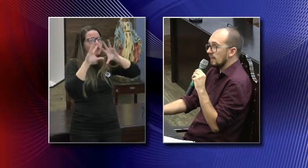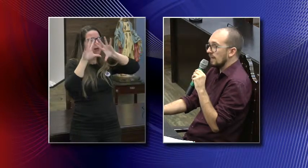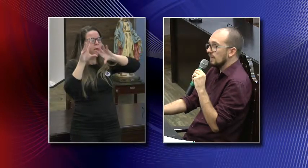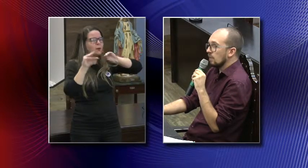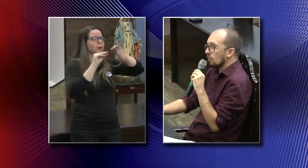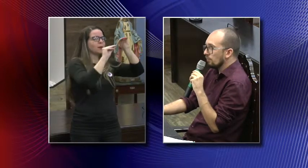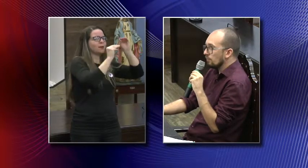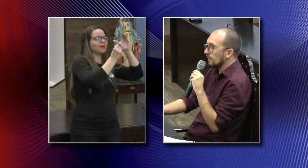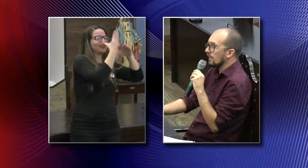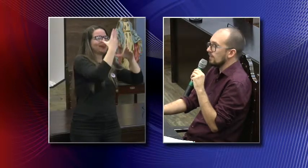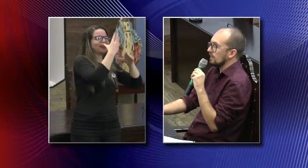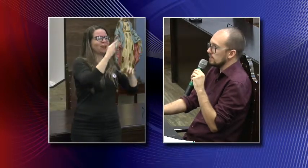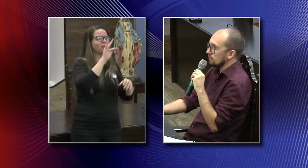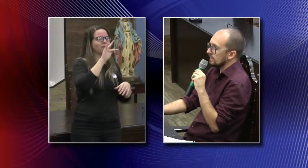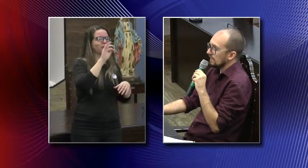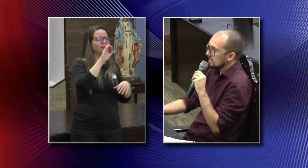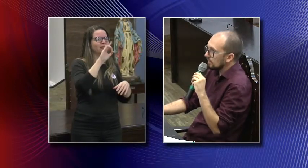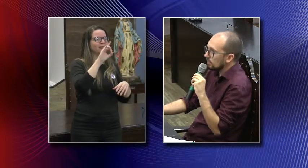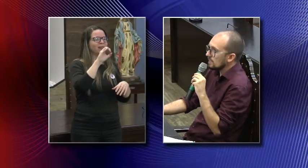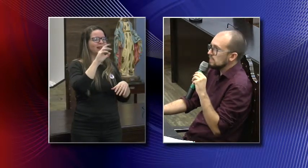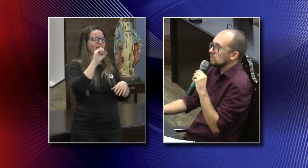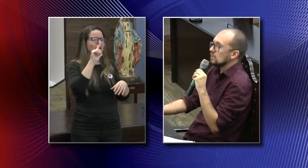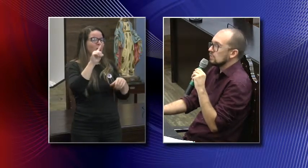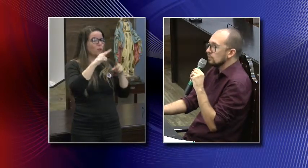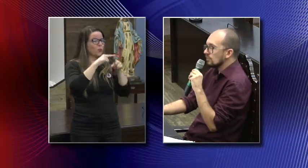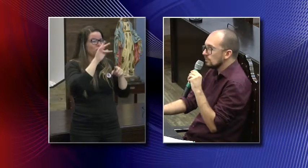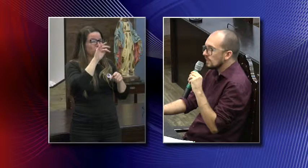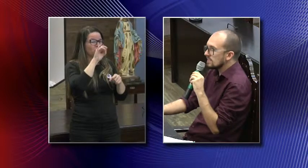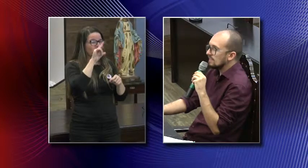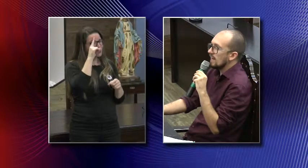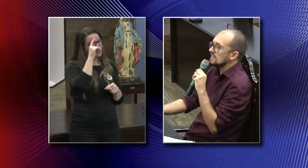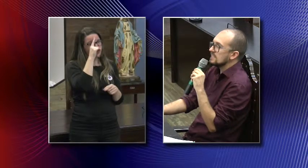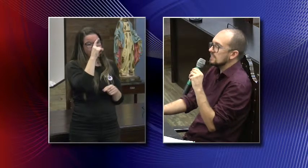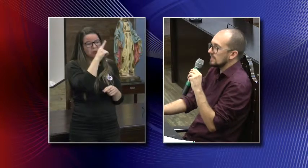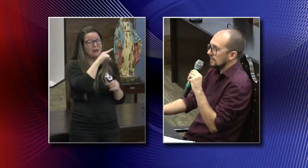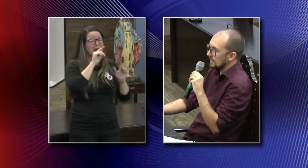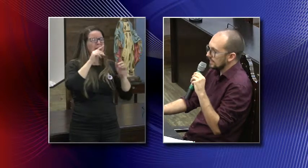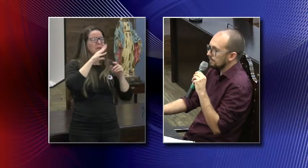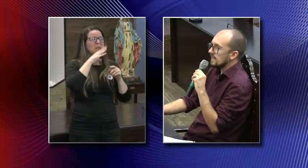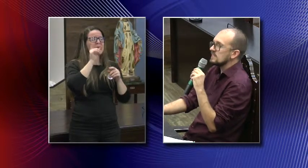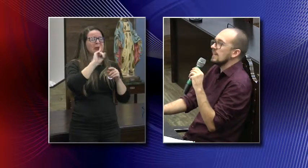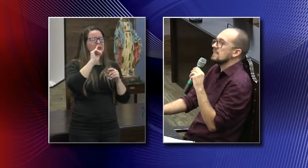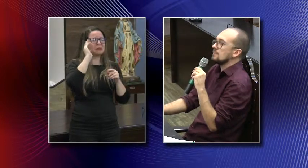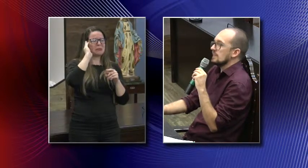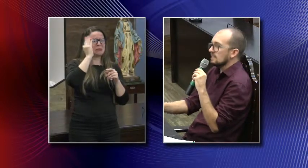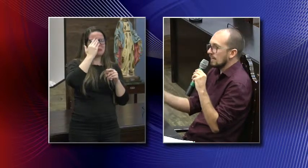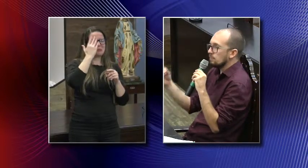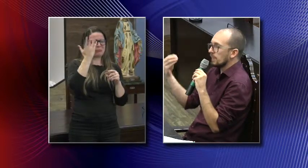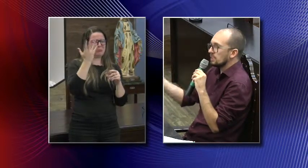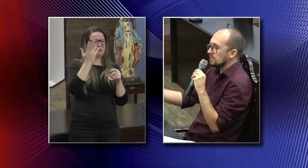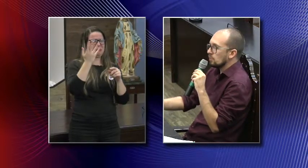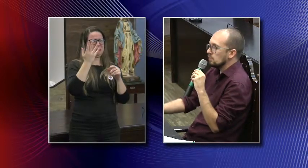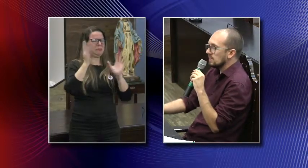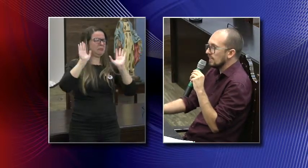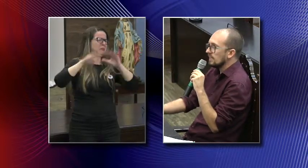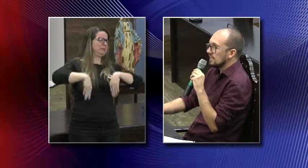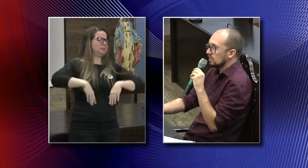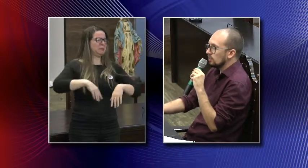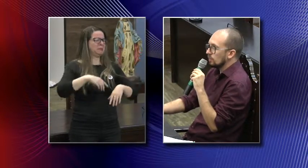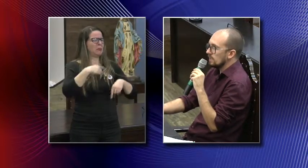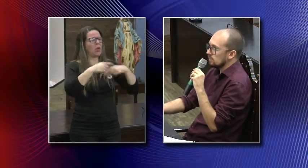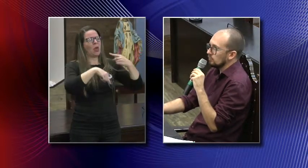que trabalhar como formiguinha mesmo. E trazendo isso, surgindo nas cidades, e mais cidades, para que a gente